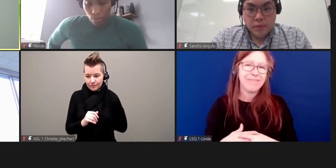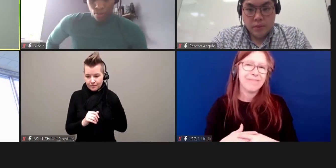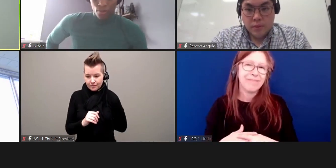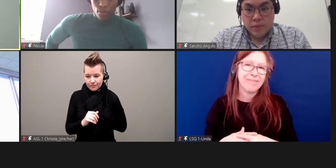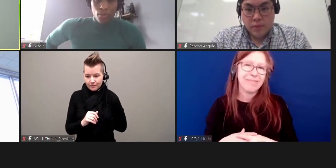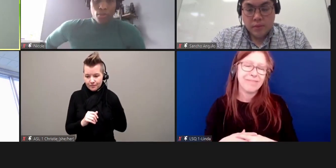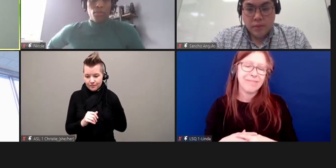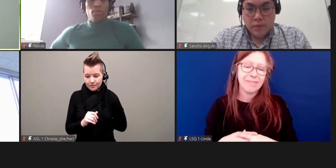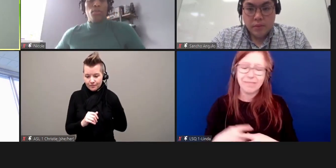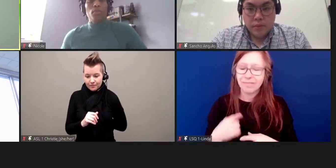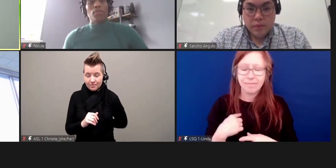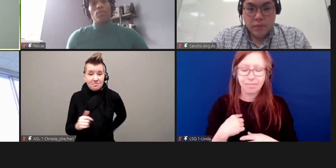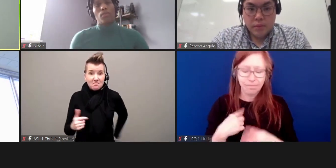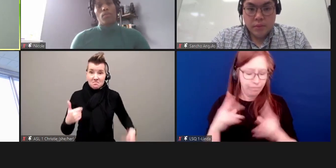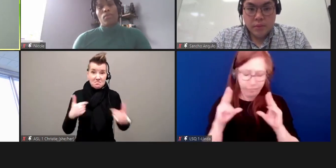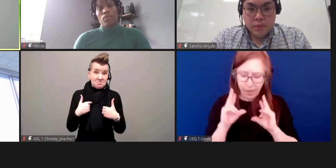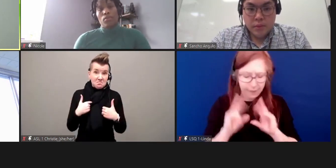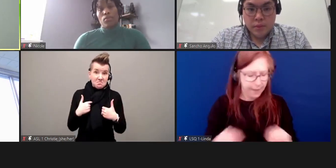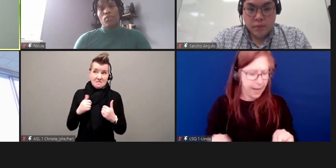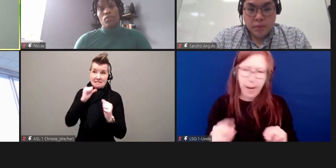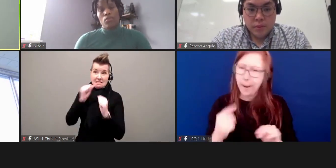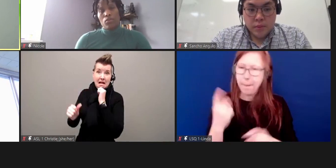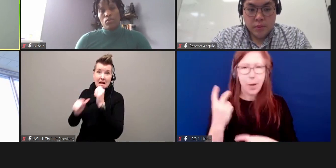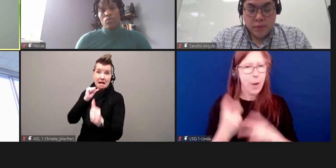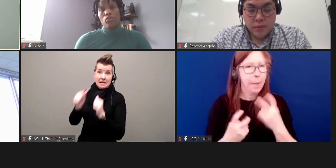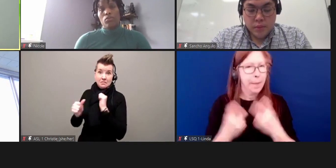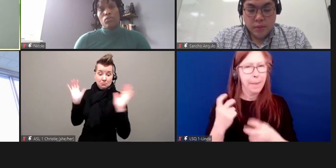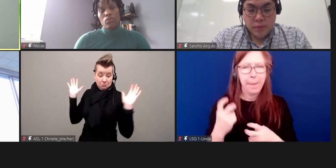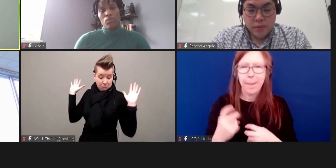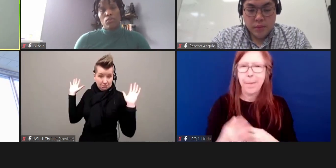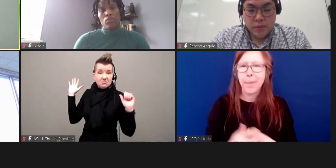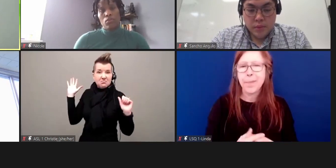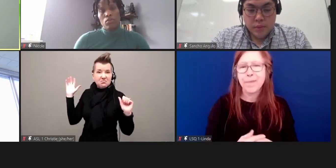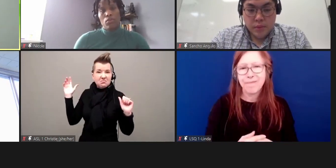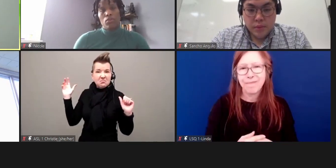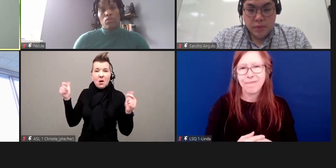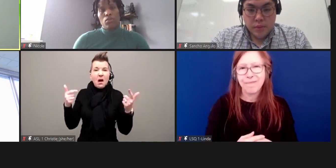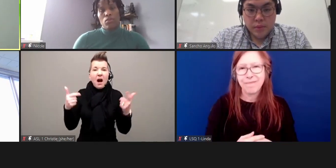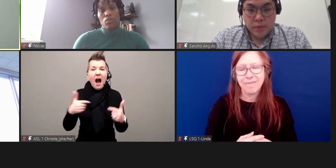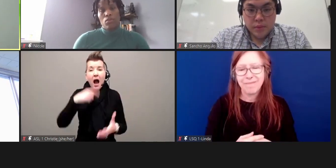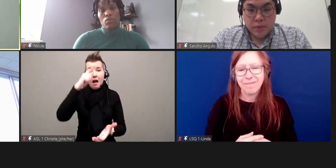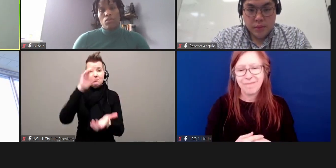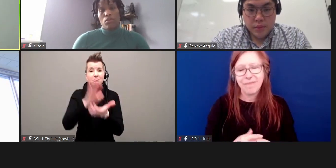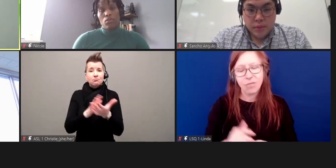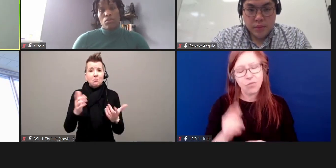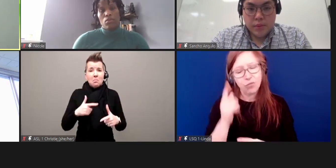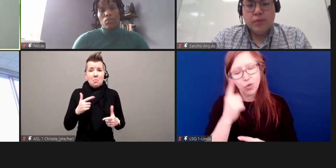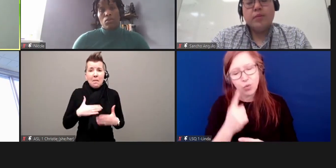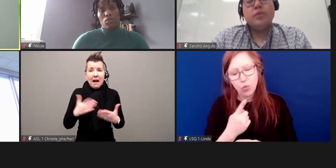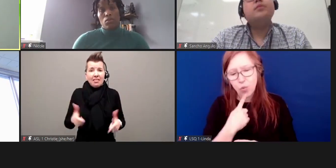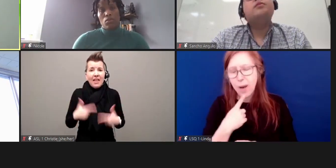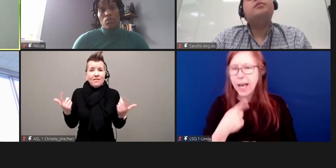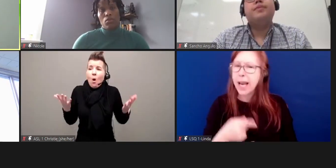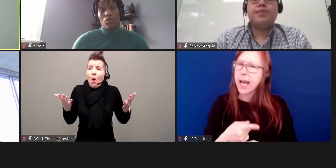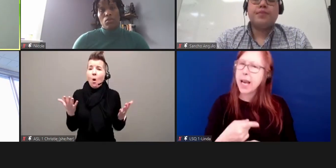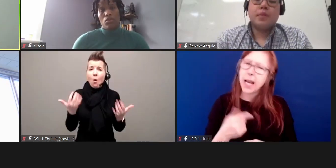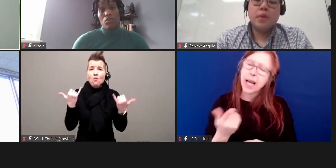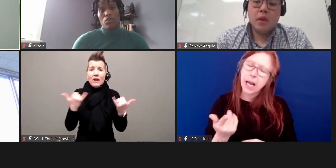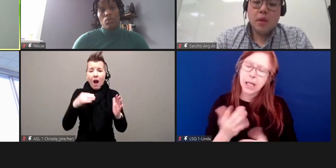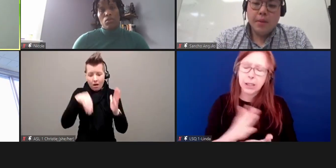Je niais avoir un problème. Je pensais que c'était une